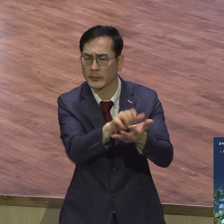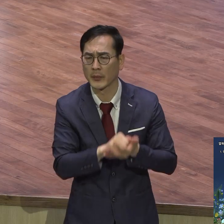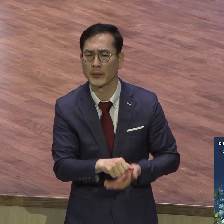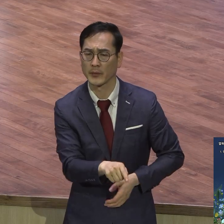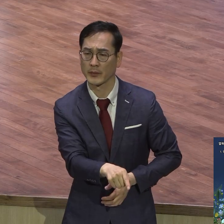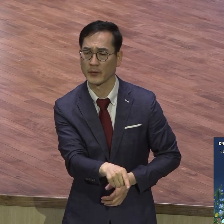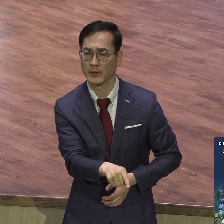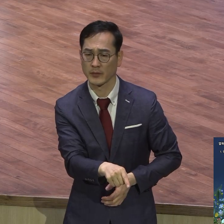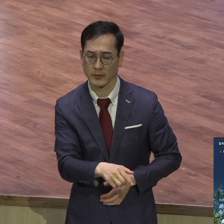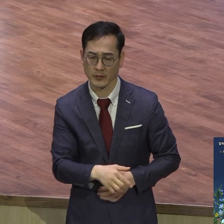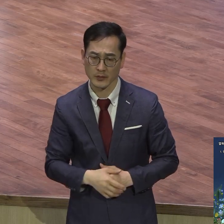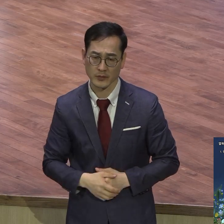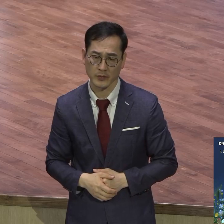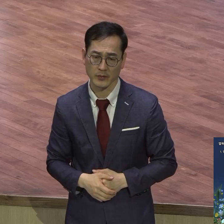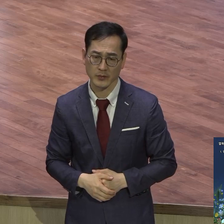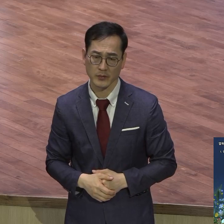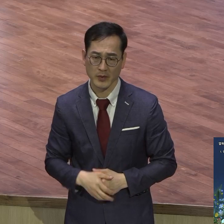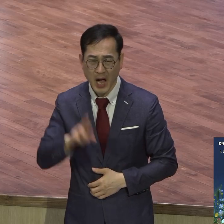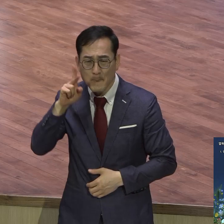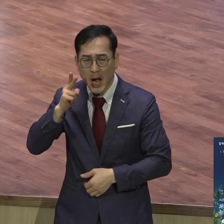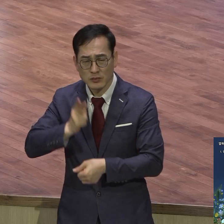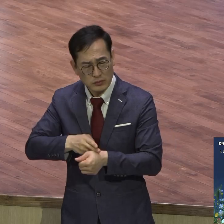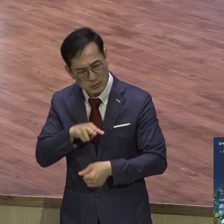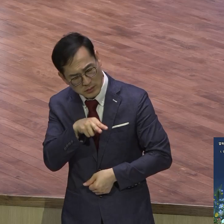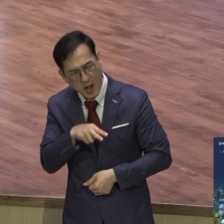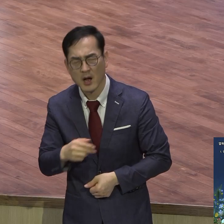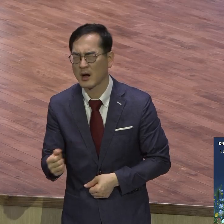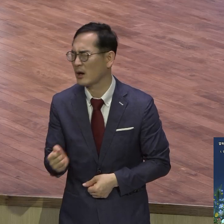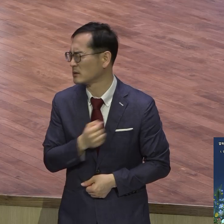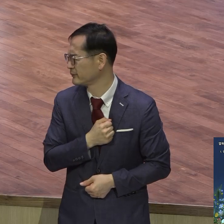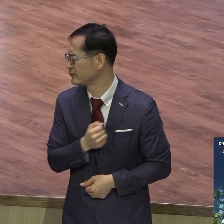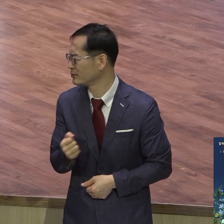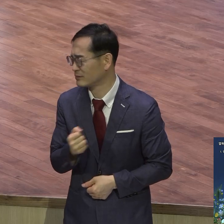용납을 다 해버린 거예요. 바울이 볼 때 너무 답답한 거죠.